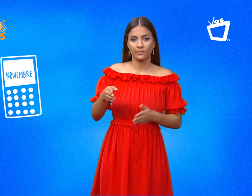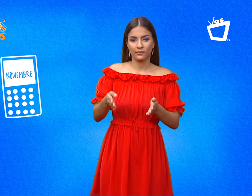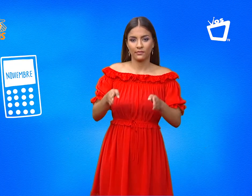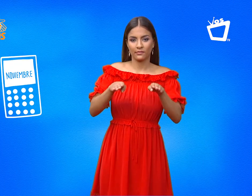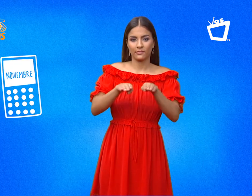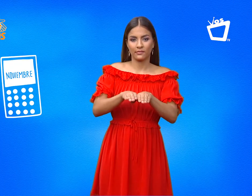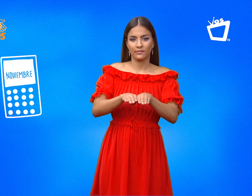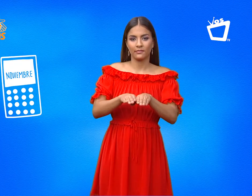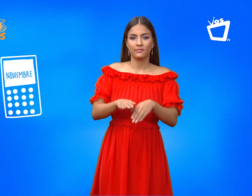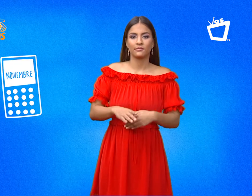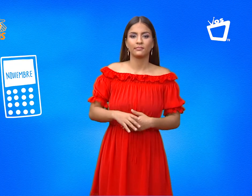noviembre